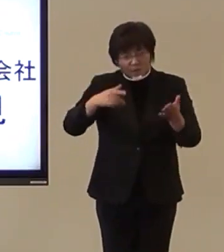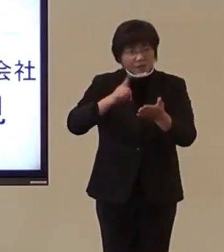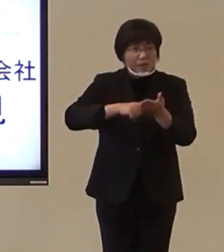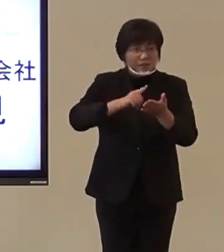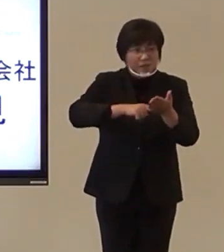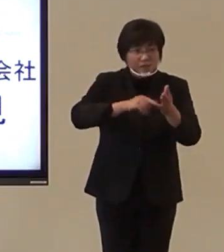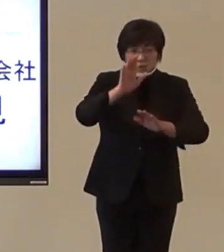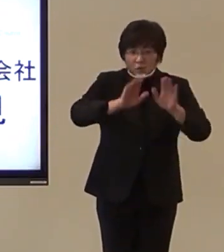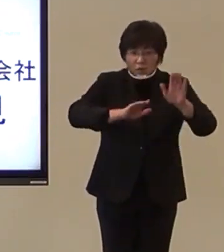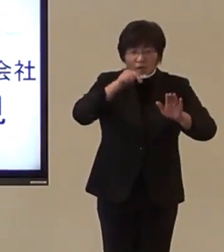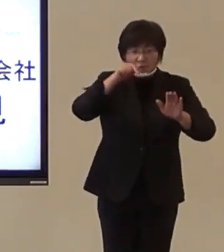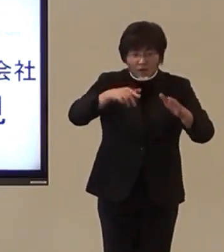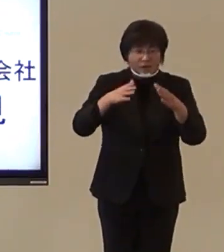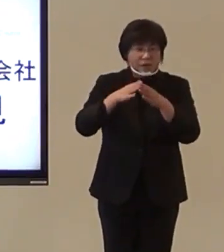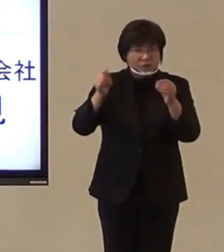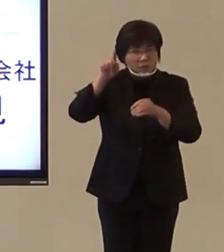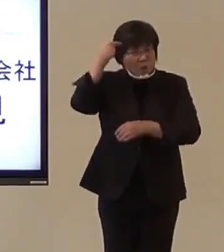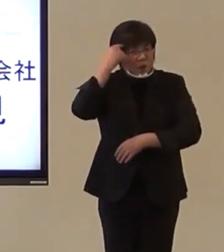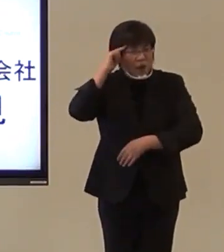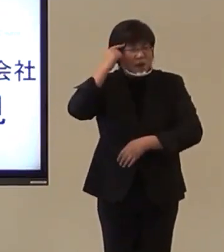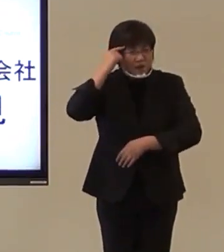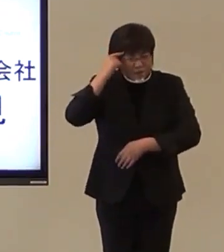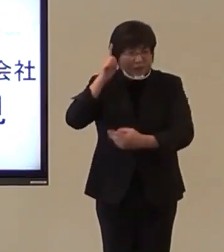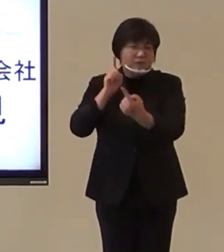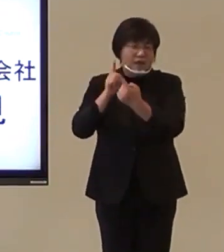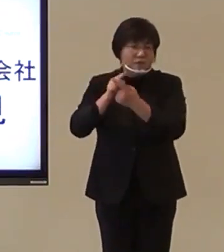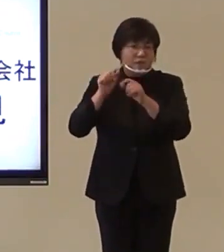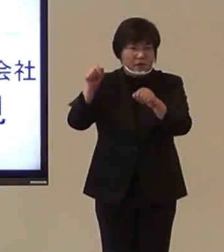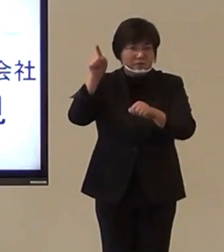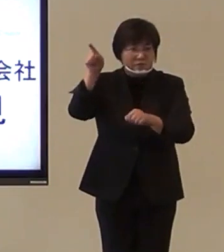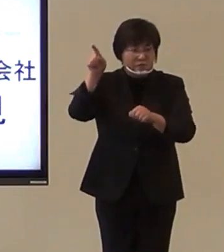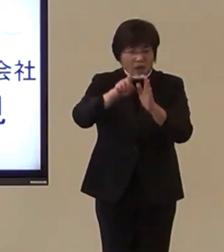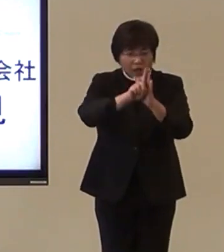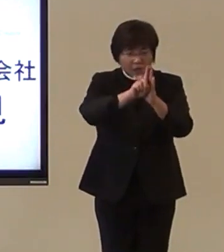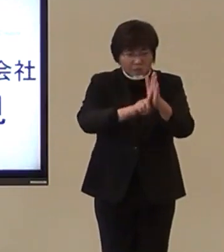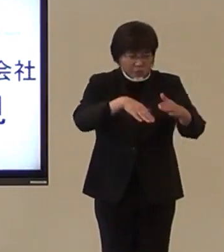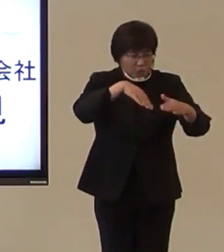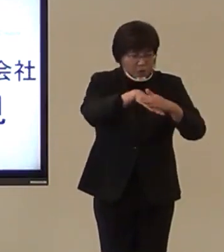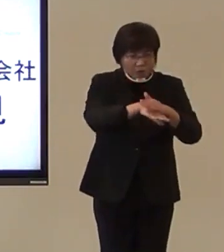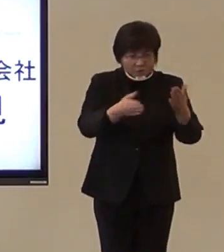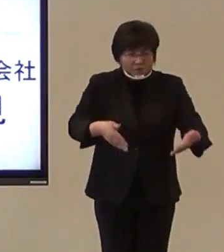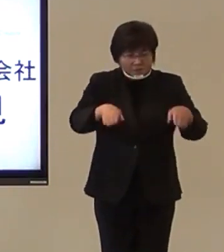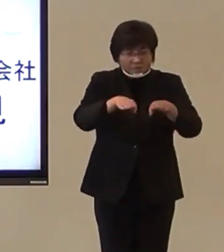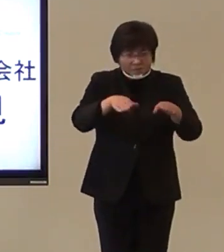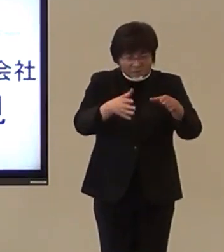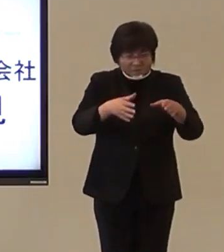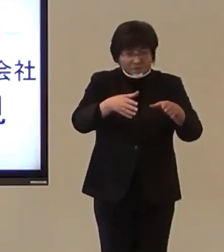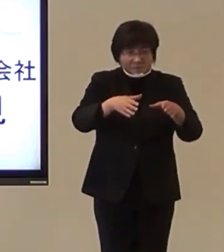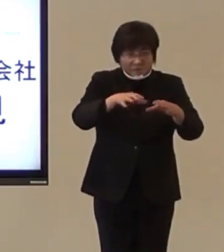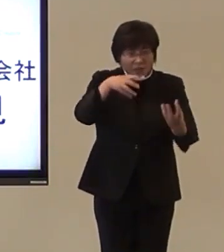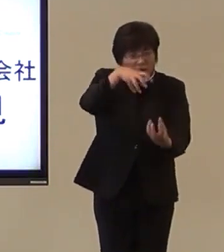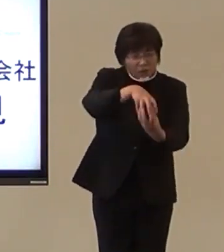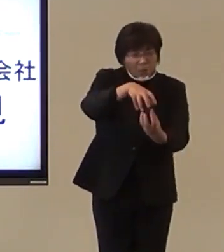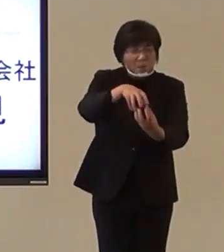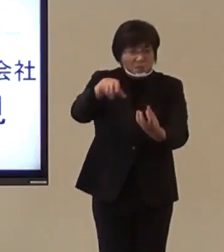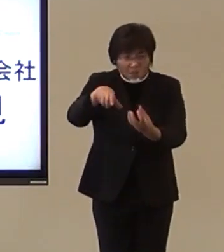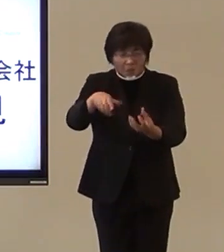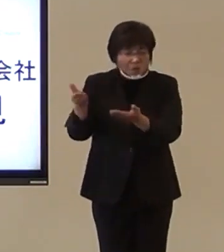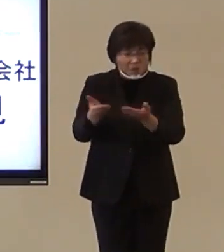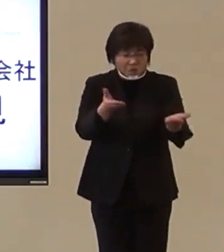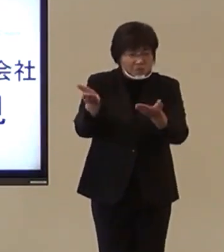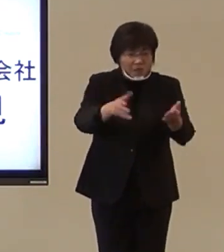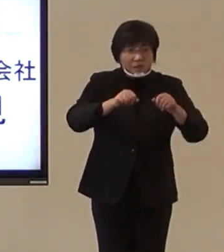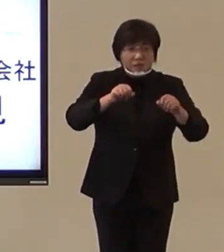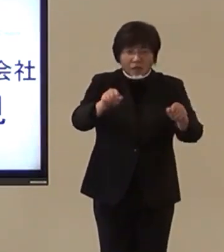ただいて、そしてディープフリーザーを出します、ワクチンをいつかできますというところまでは来てるんですね。で